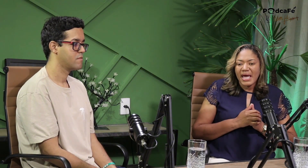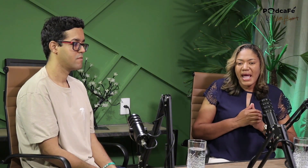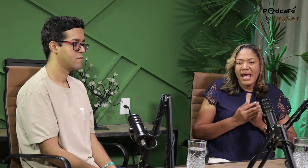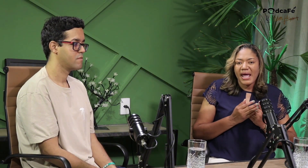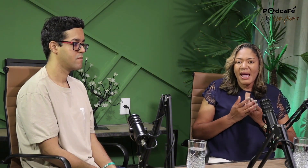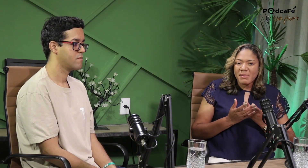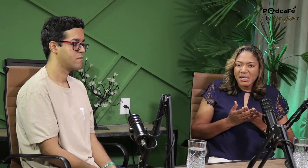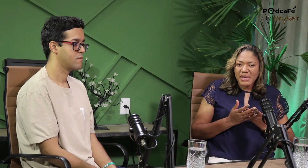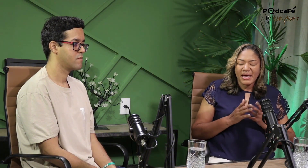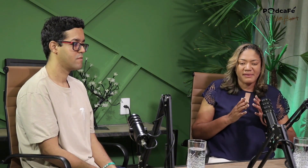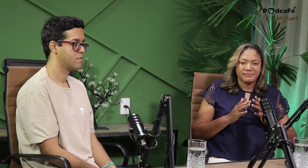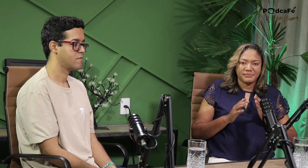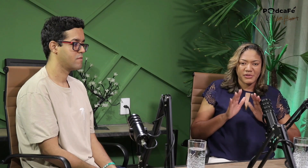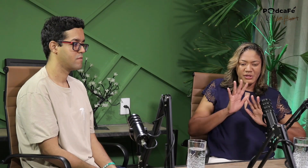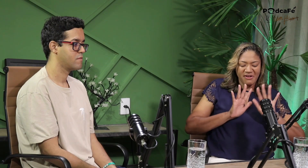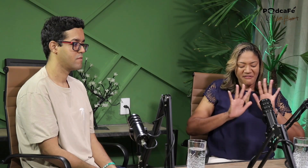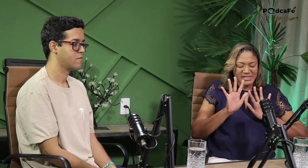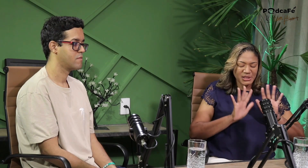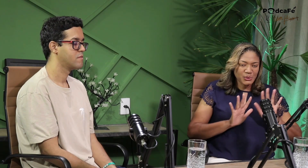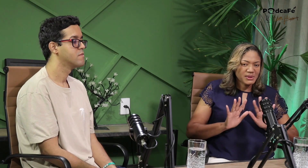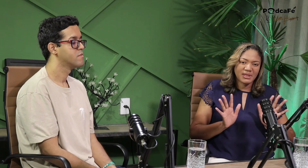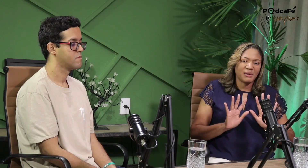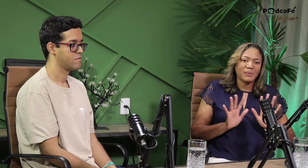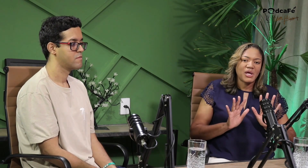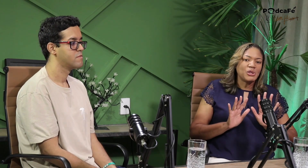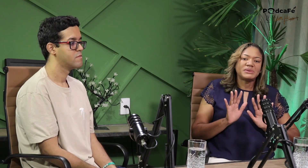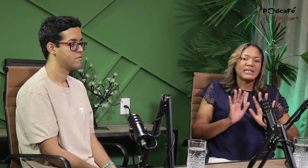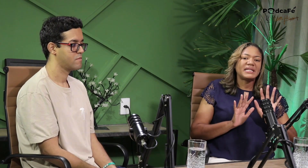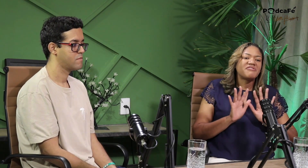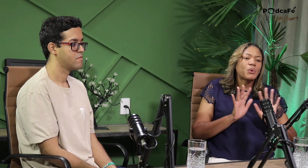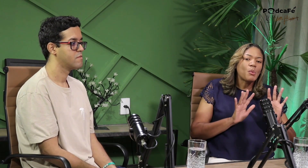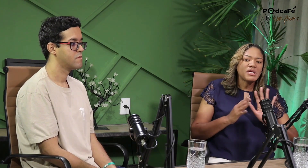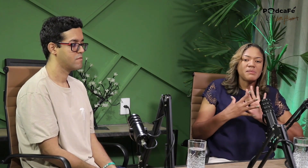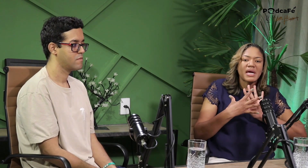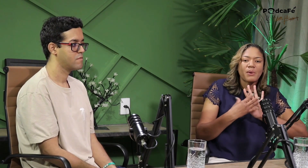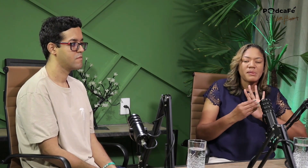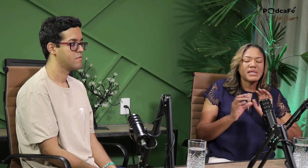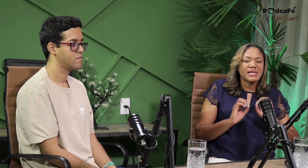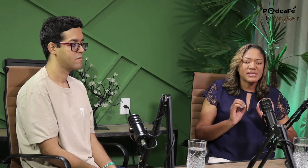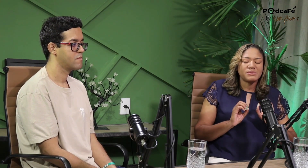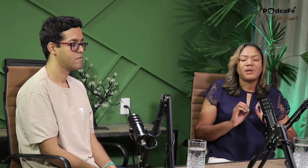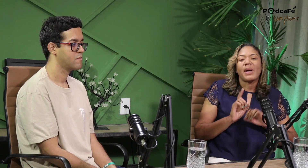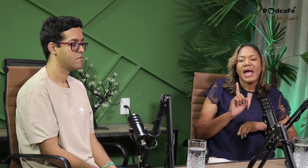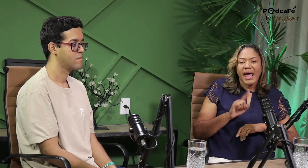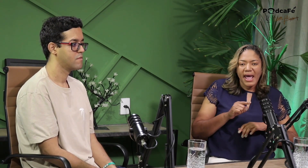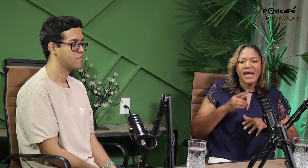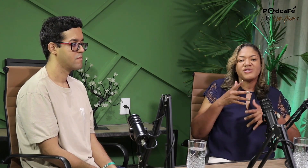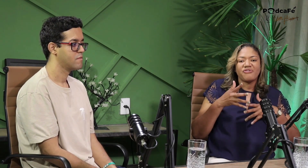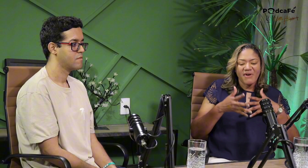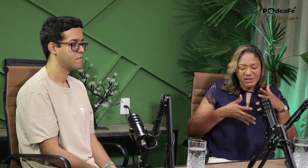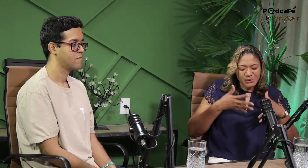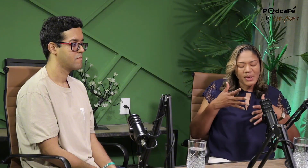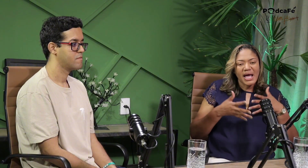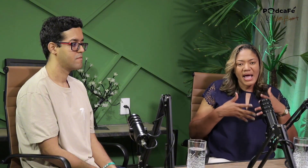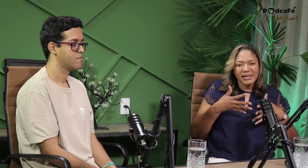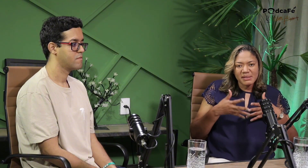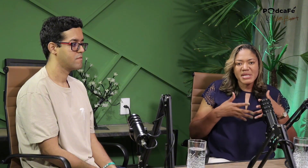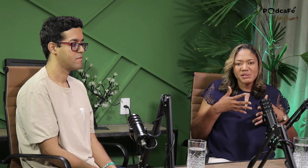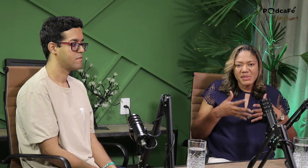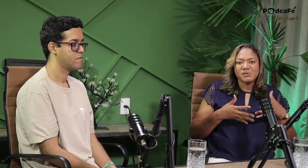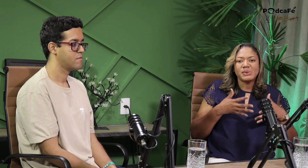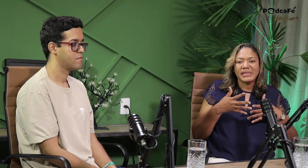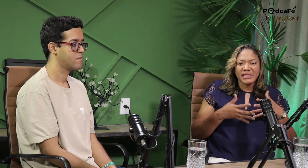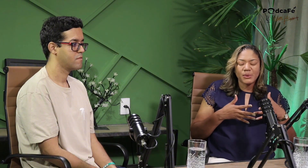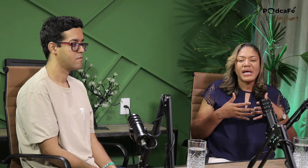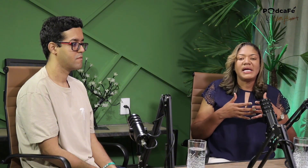que é mímica que vai fazendo, não tem nada a ver com mímica, com imitação, não. É, de fato, a